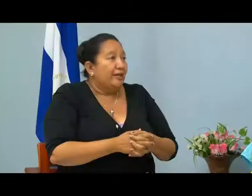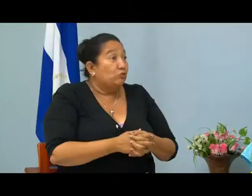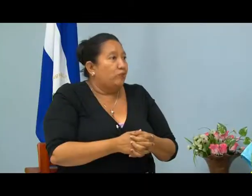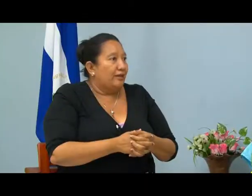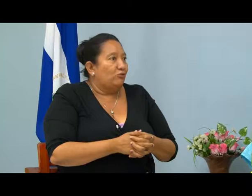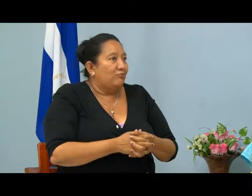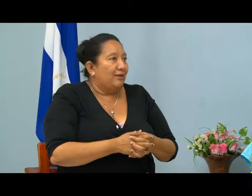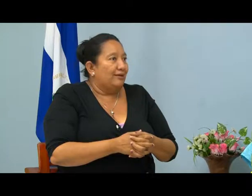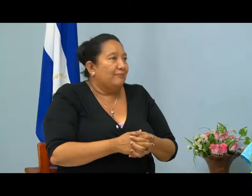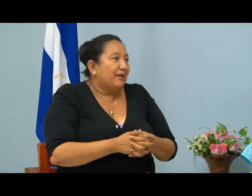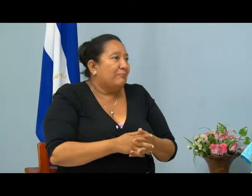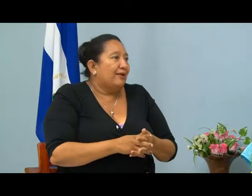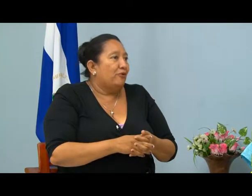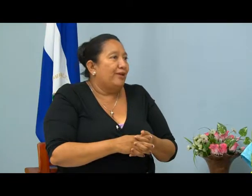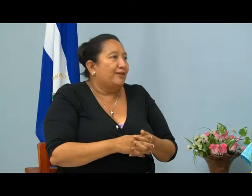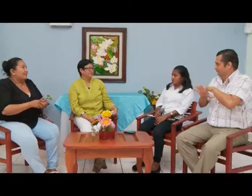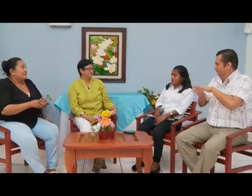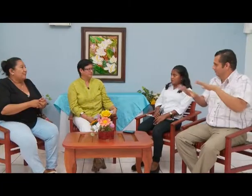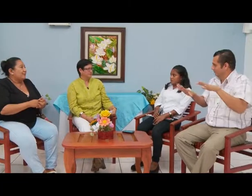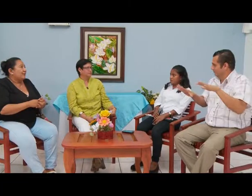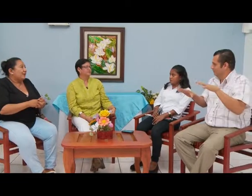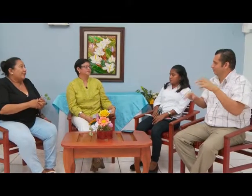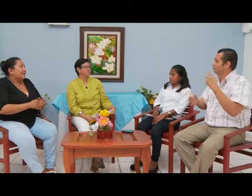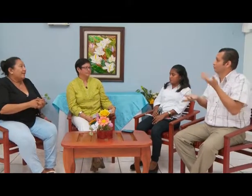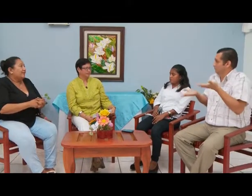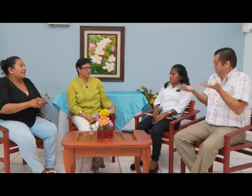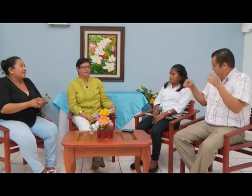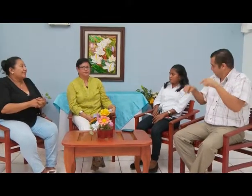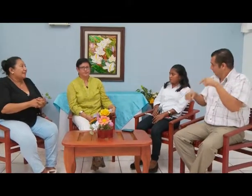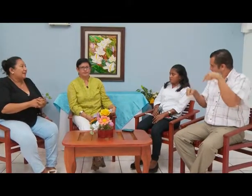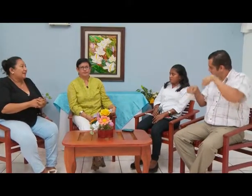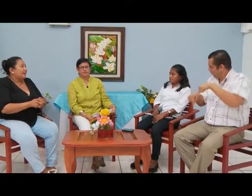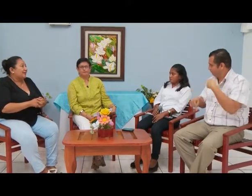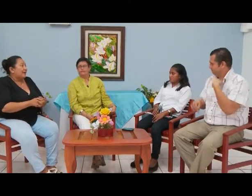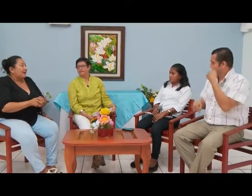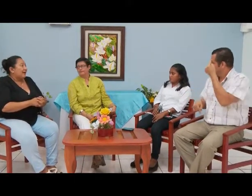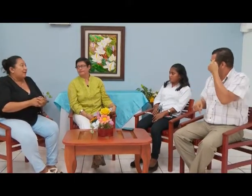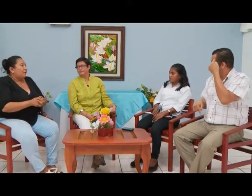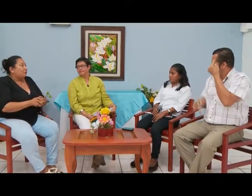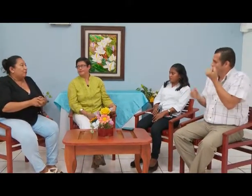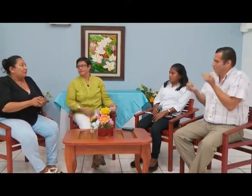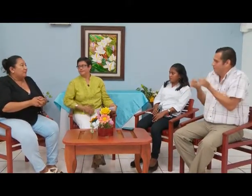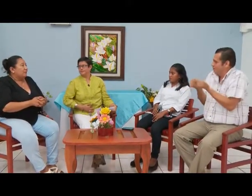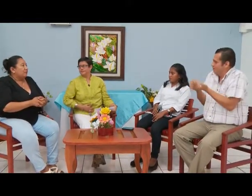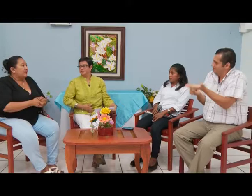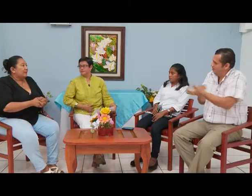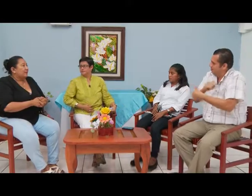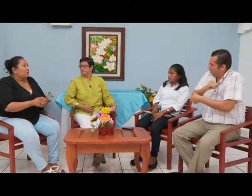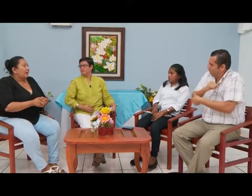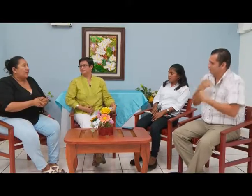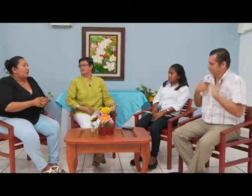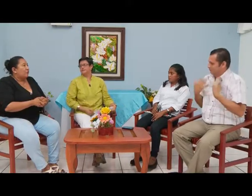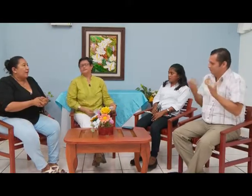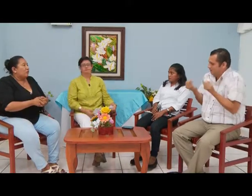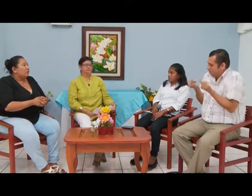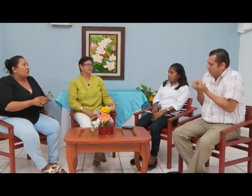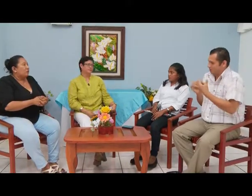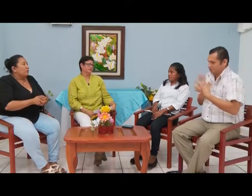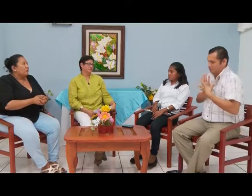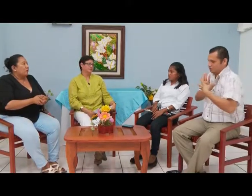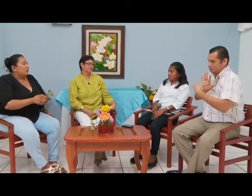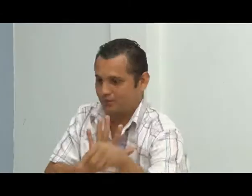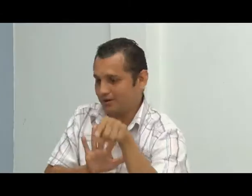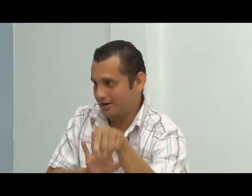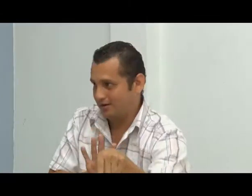continuar estudiando más pedagogía también. Ahorita que ya terminé esta carrera, ahora yo estoy pensando de que igual los